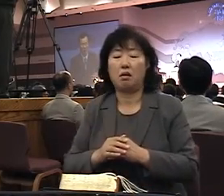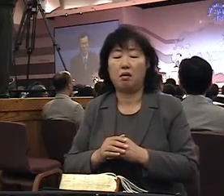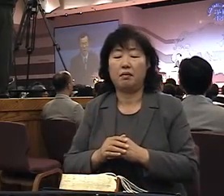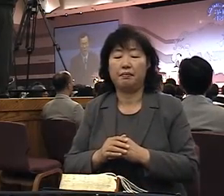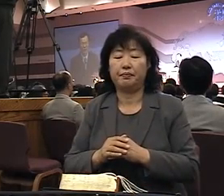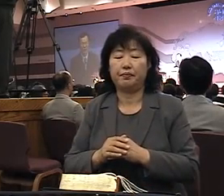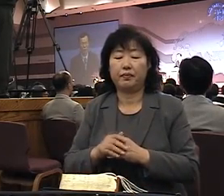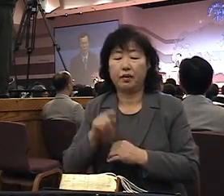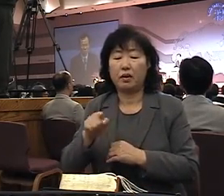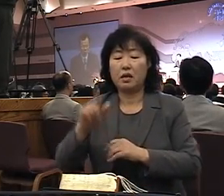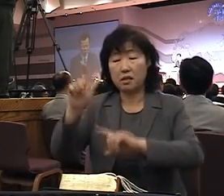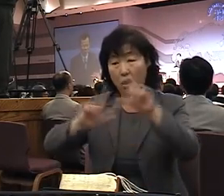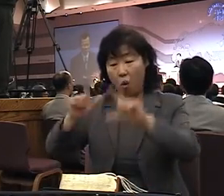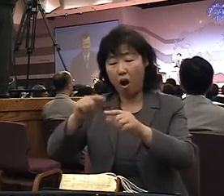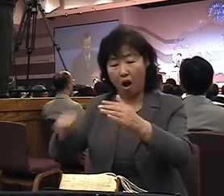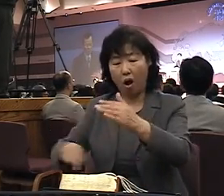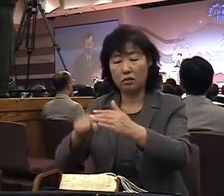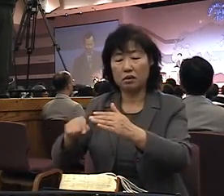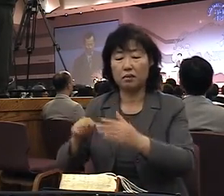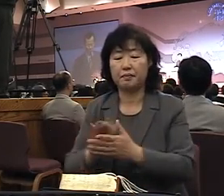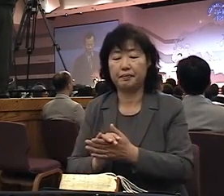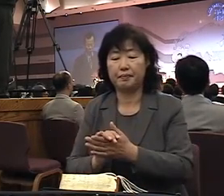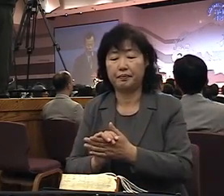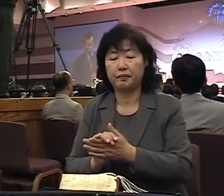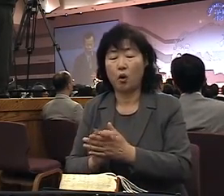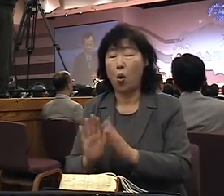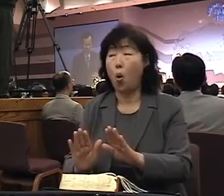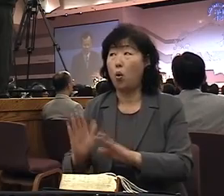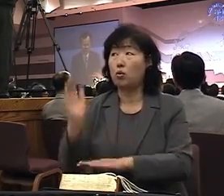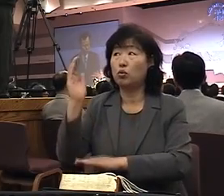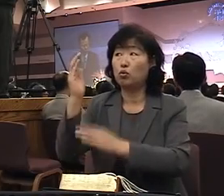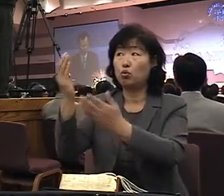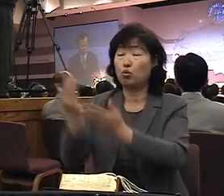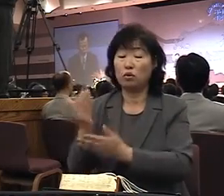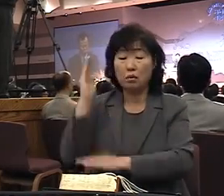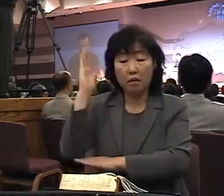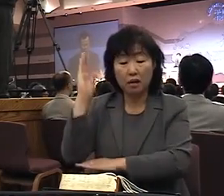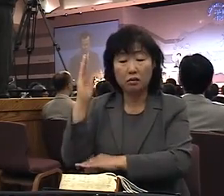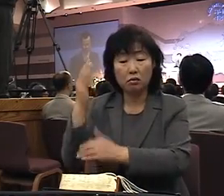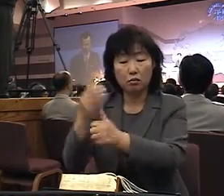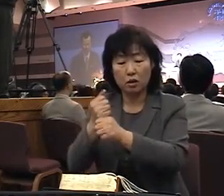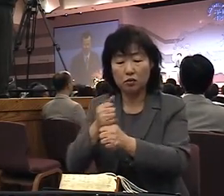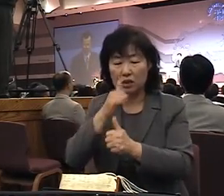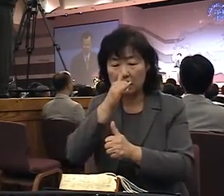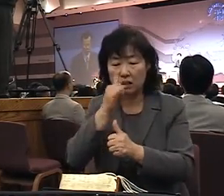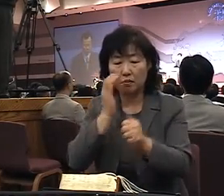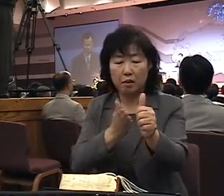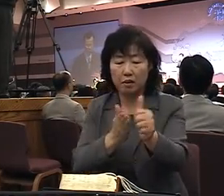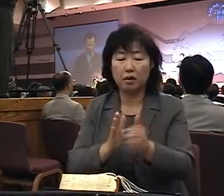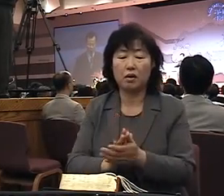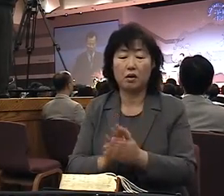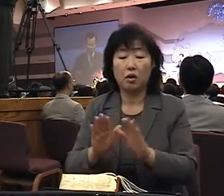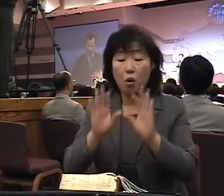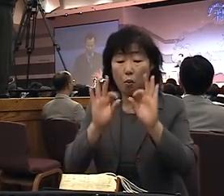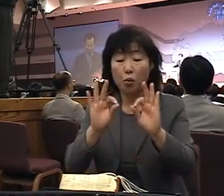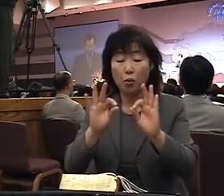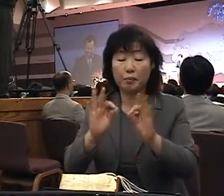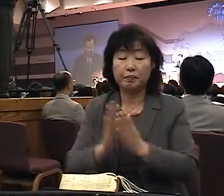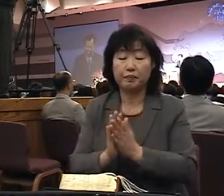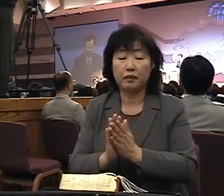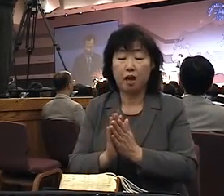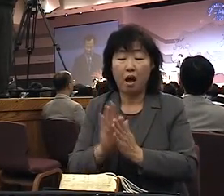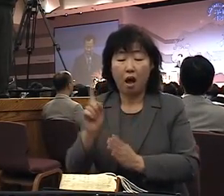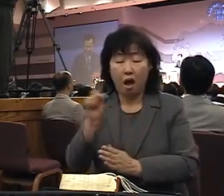오늘 그러한 상황 가운데, 컨텍스트 가운데 오늘 주시는 말씀을 붙잡을 수 있기를 바랍니다. 여기 보세요.